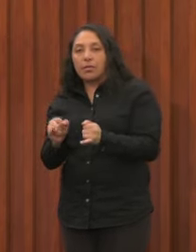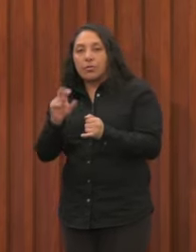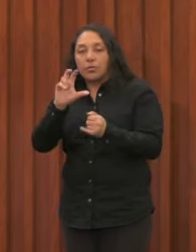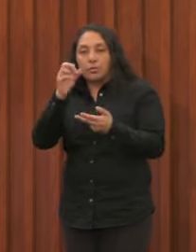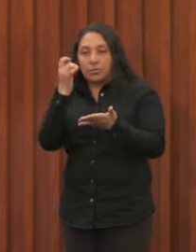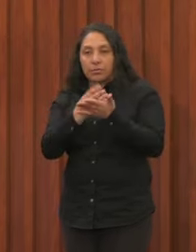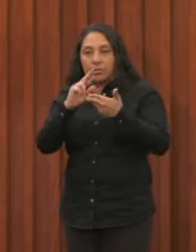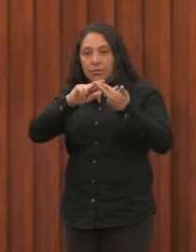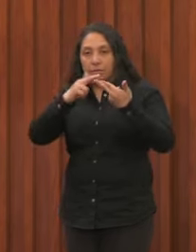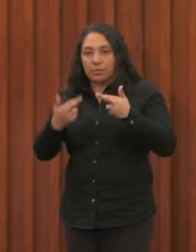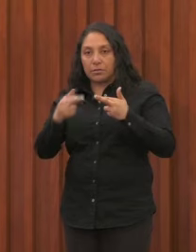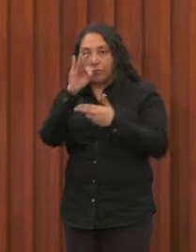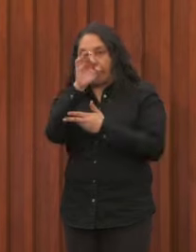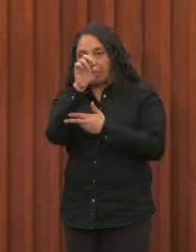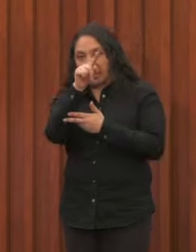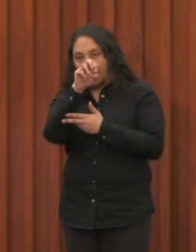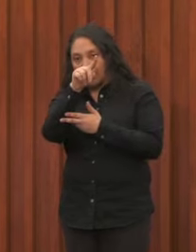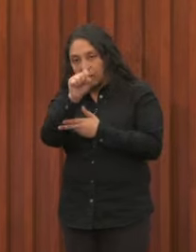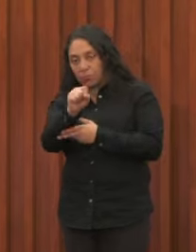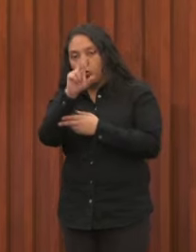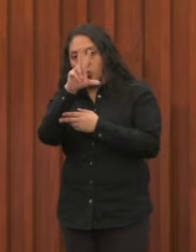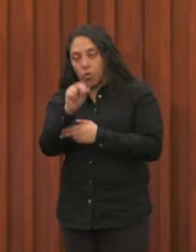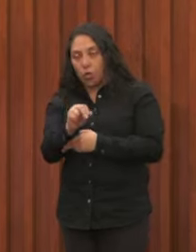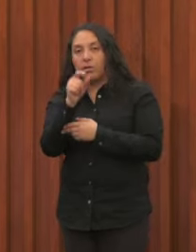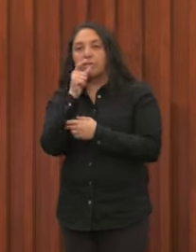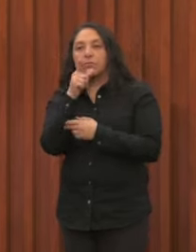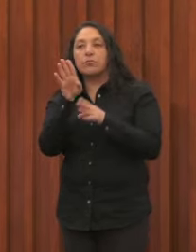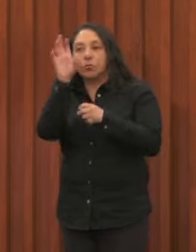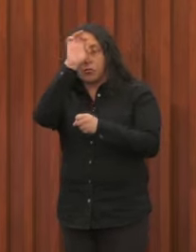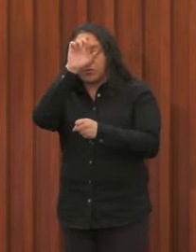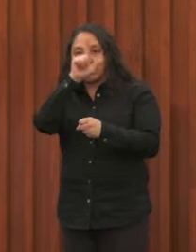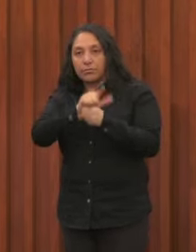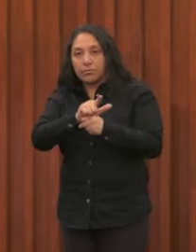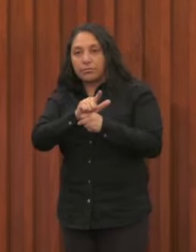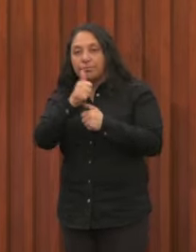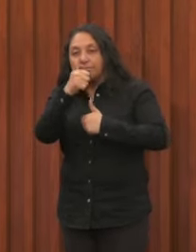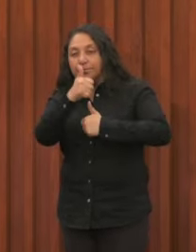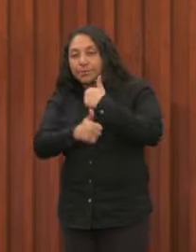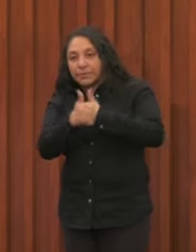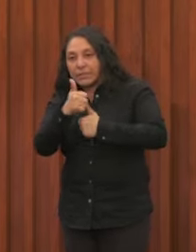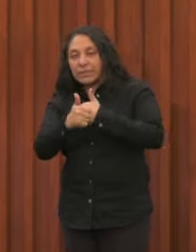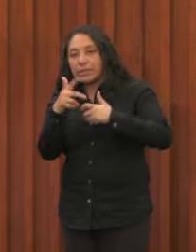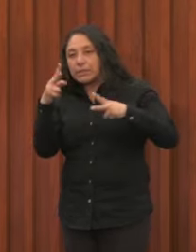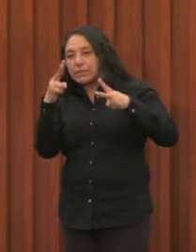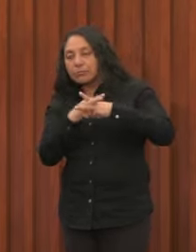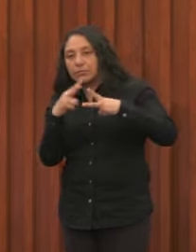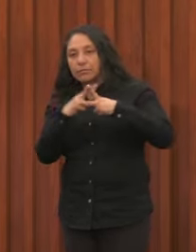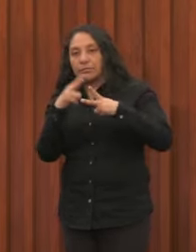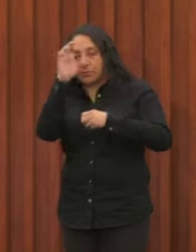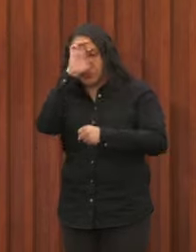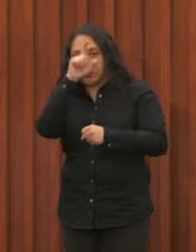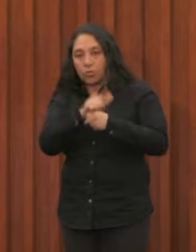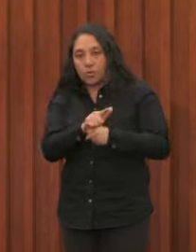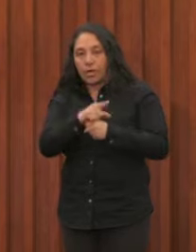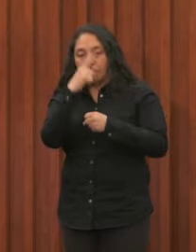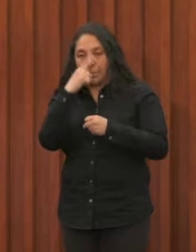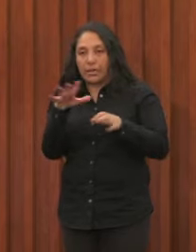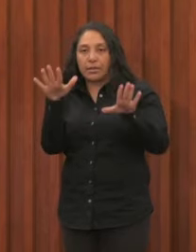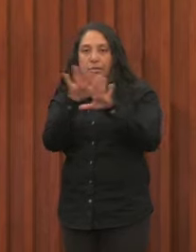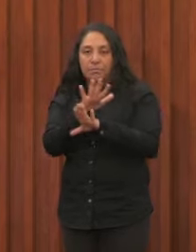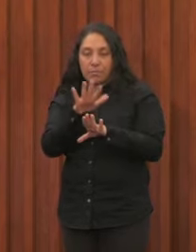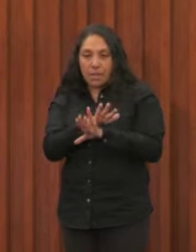nada más al feminismo, sino finalmente es una lucha cultural, lucha cultural de modificación